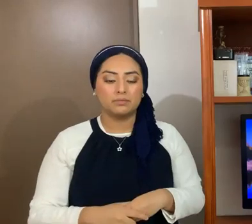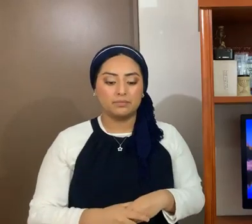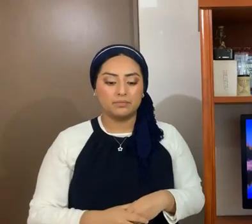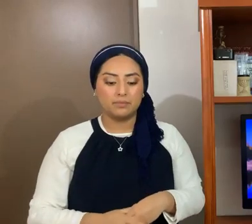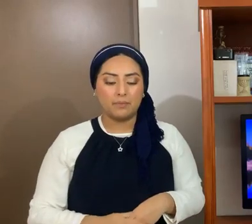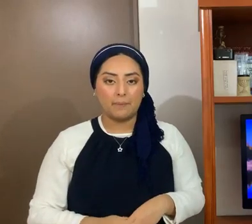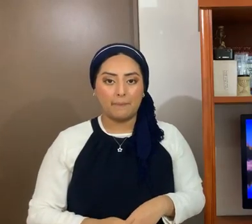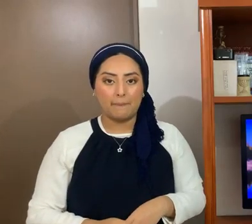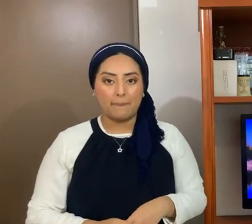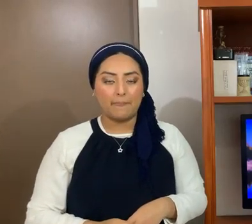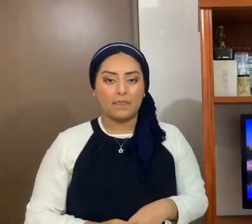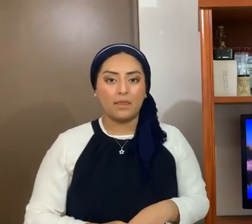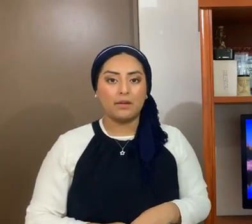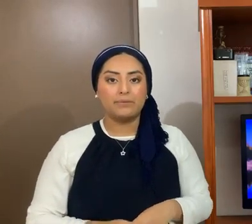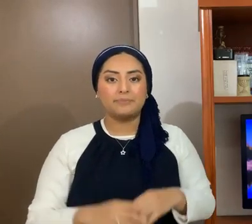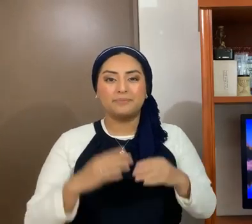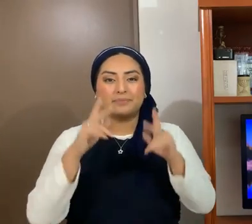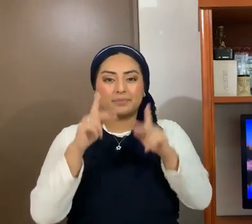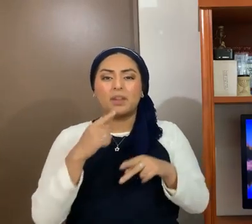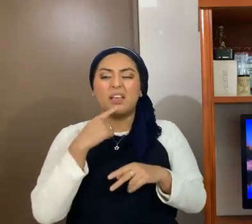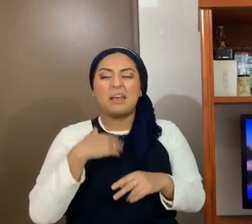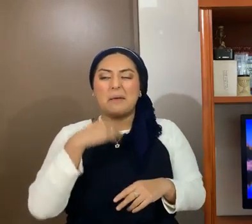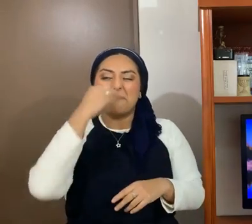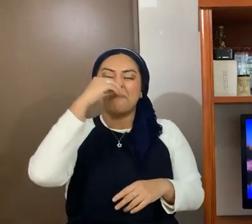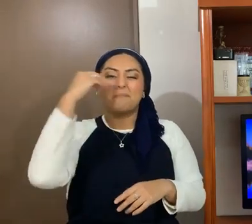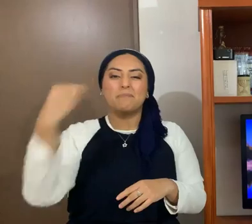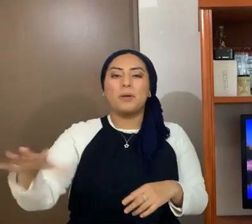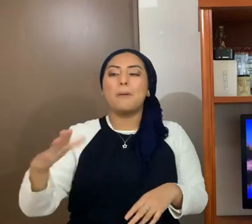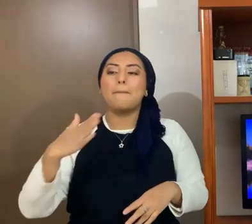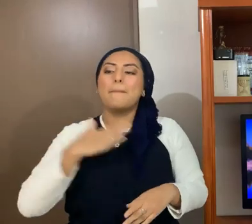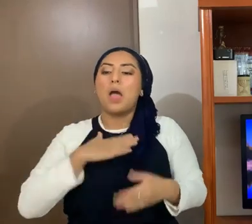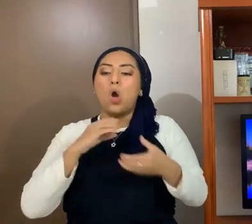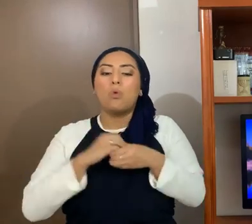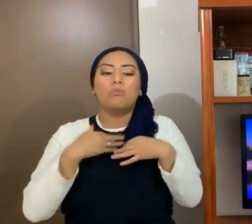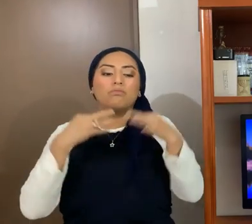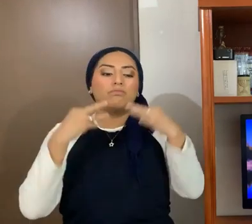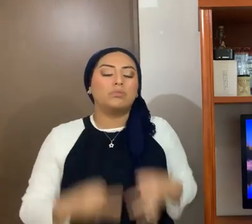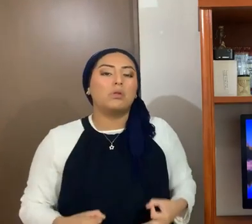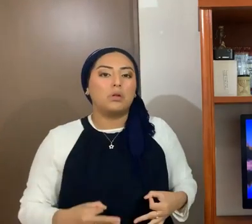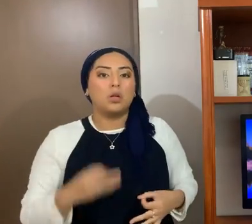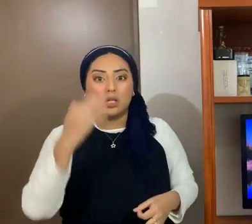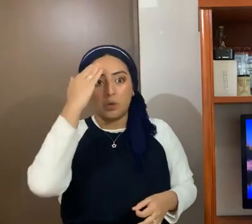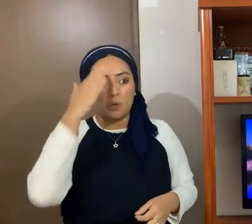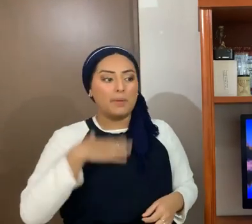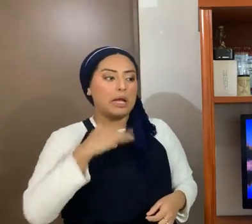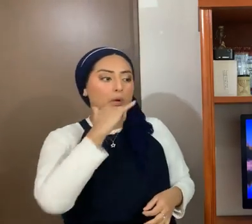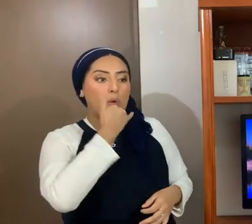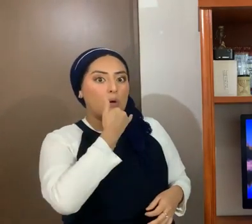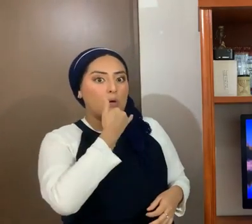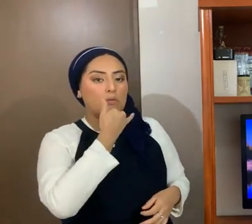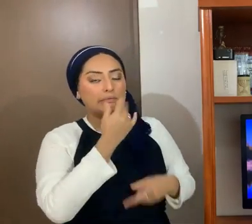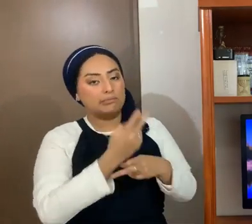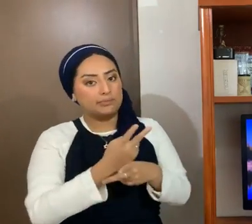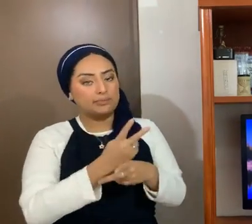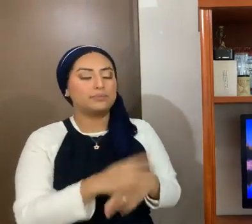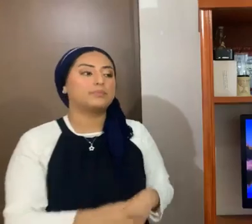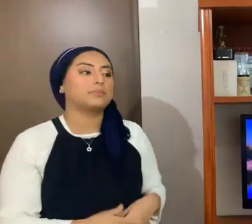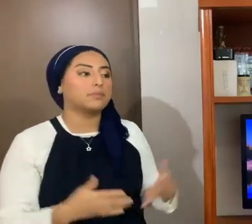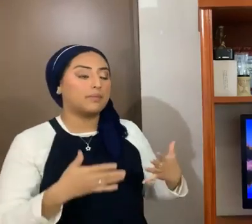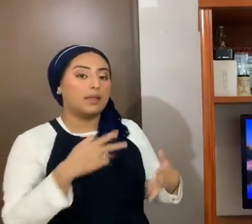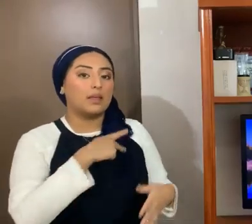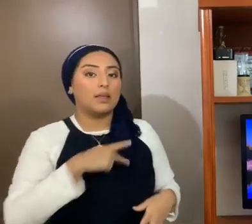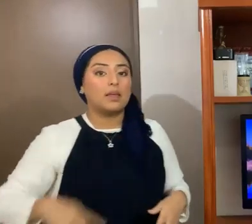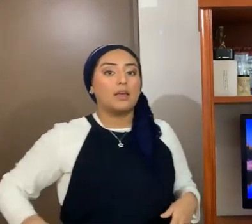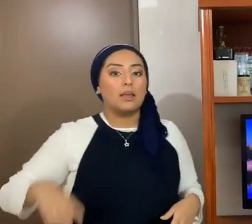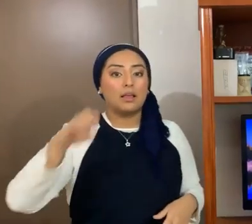idolatría, la obstinación. ¿Qué es la obstinación? El querer hacer la voluntad de uno, sabiendo que está uno errado. Entonces, aquí el rey